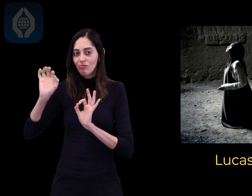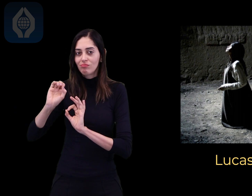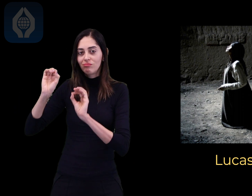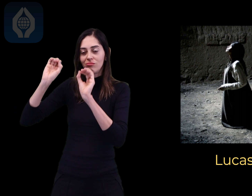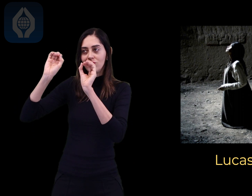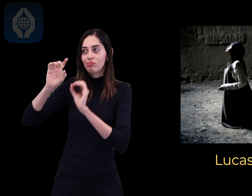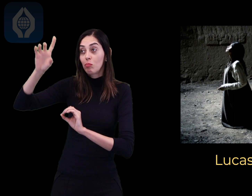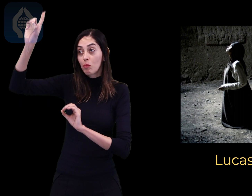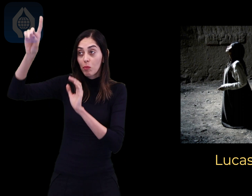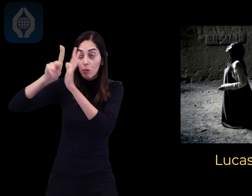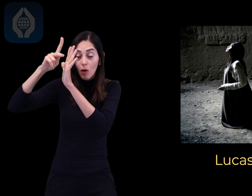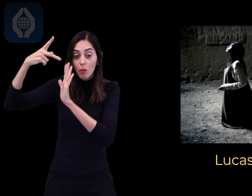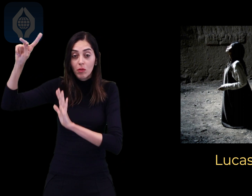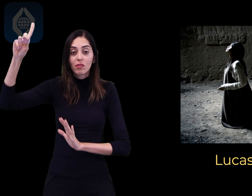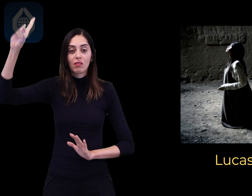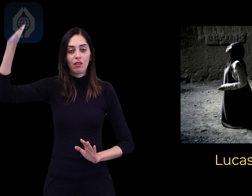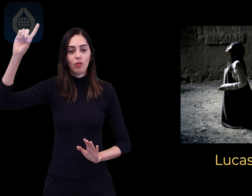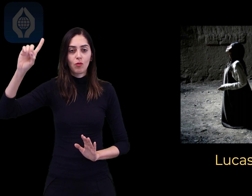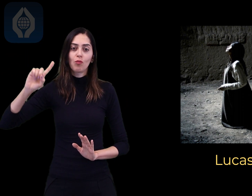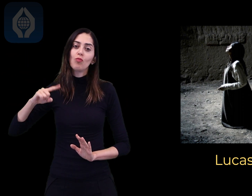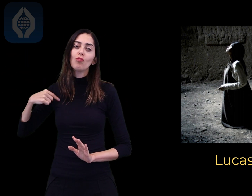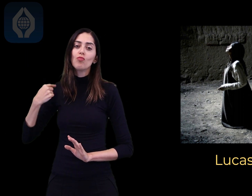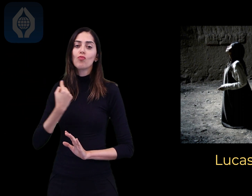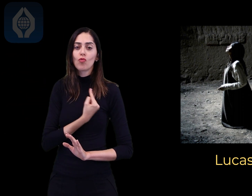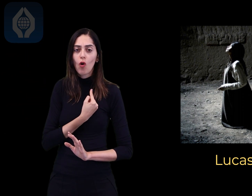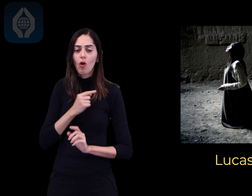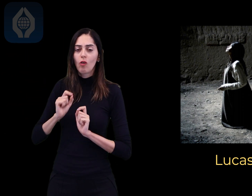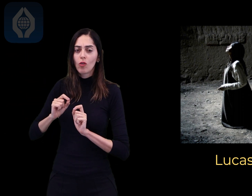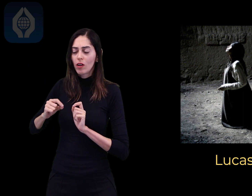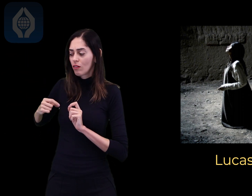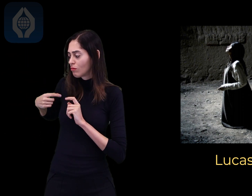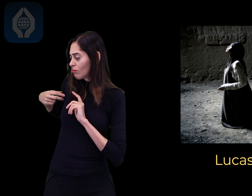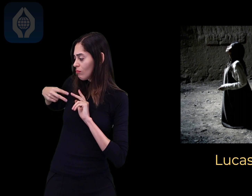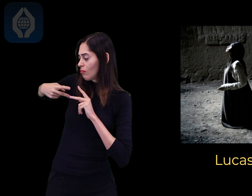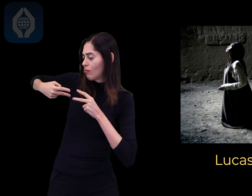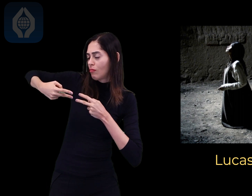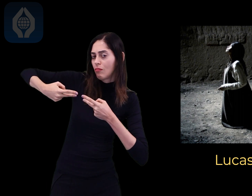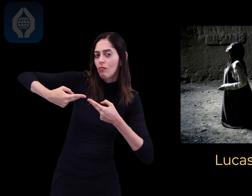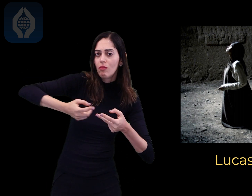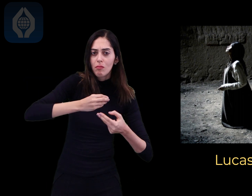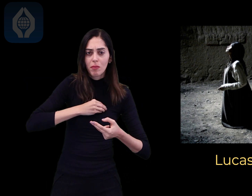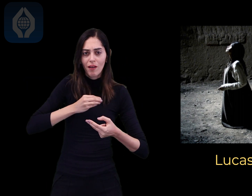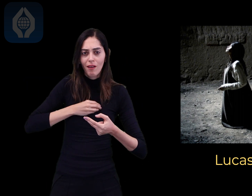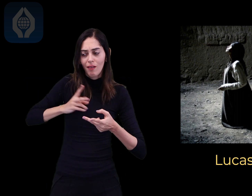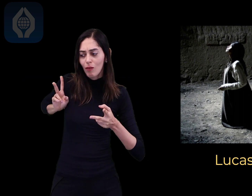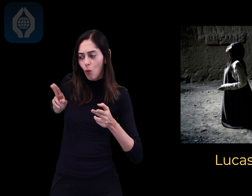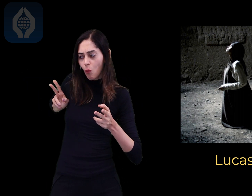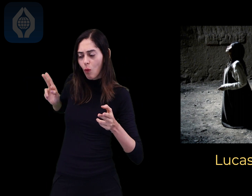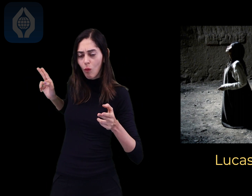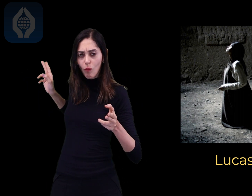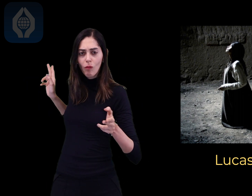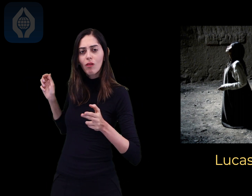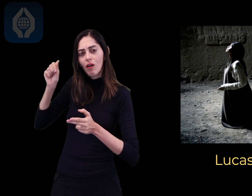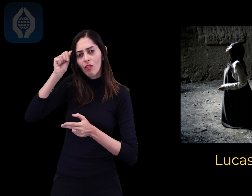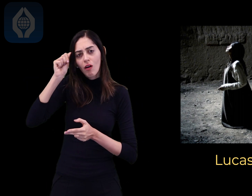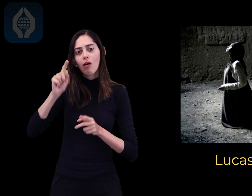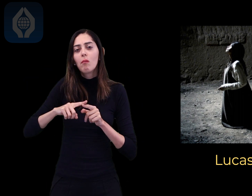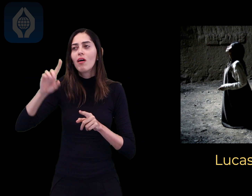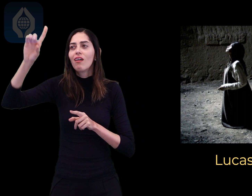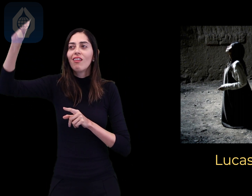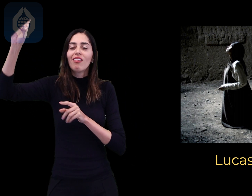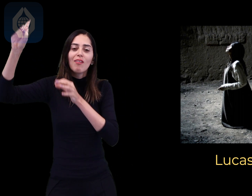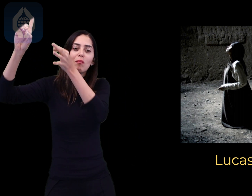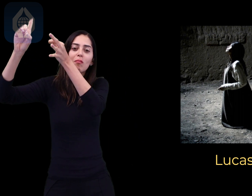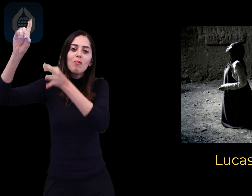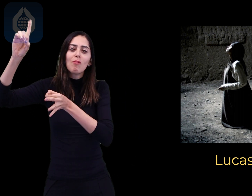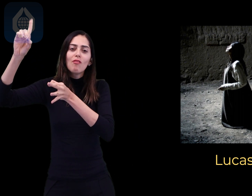Deus. Deus é perfeito e santo, não tem pecado. Jesus não ia herdar a pecaminosidade